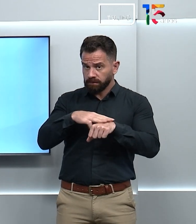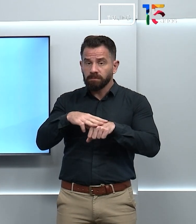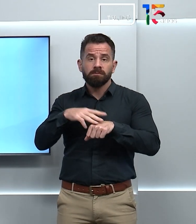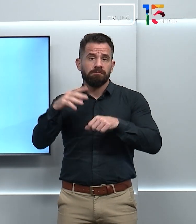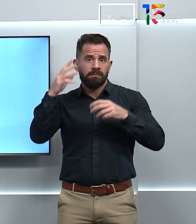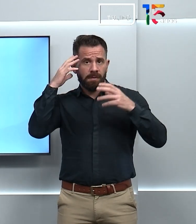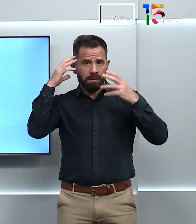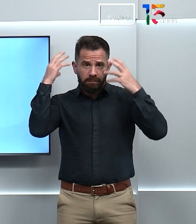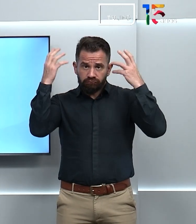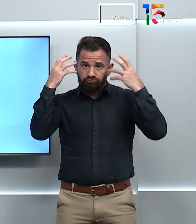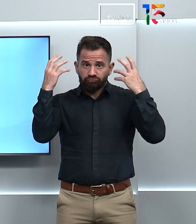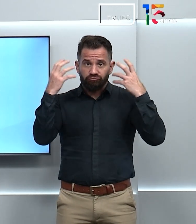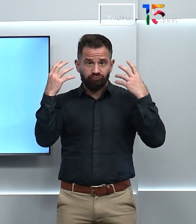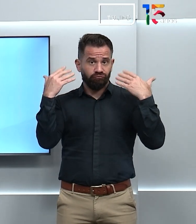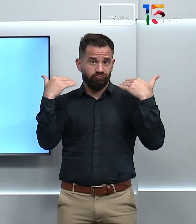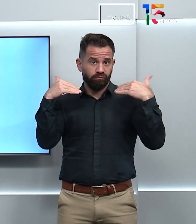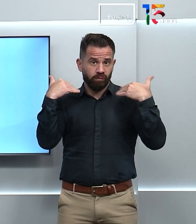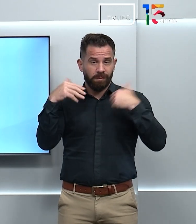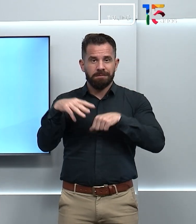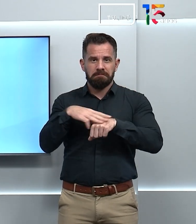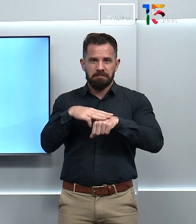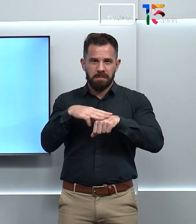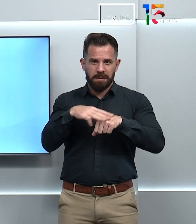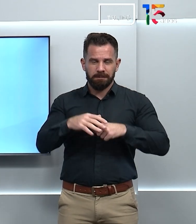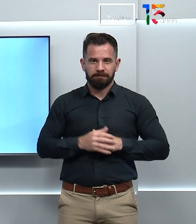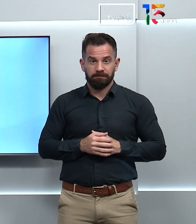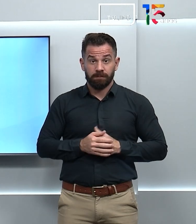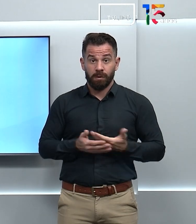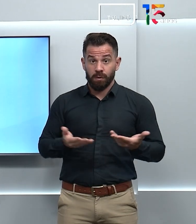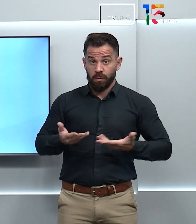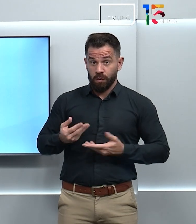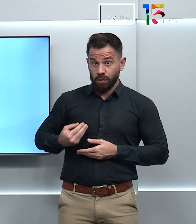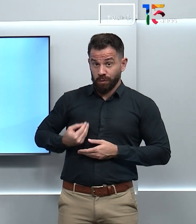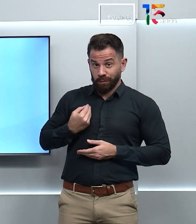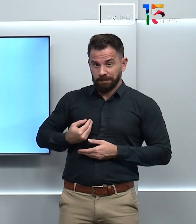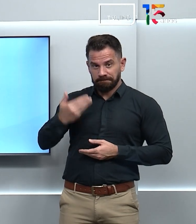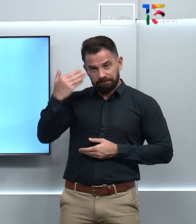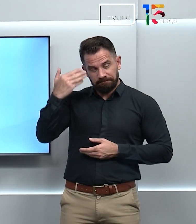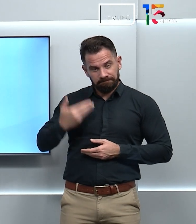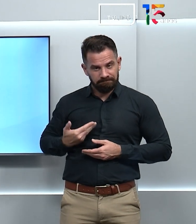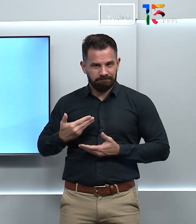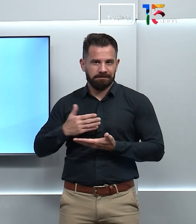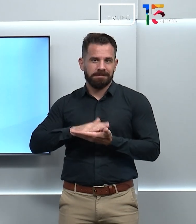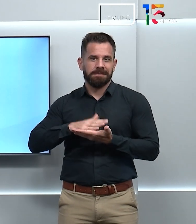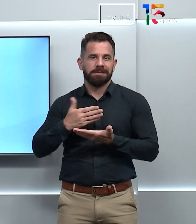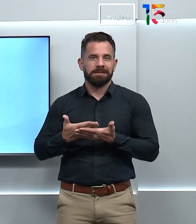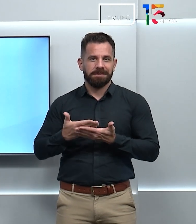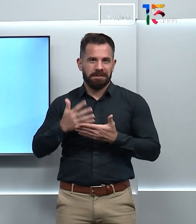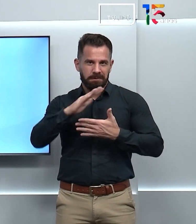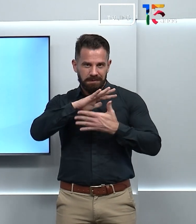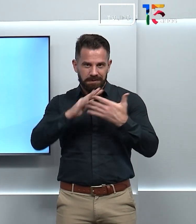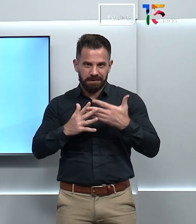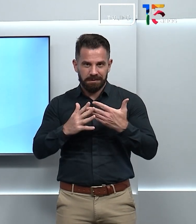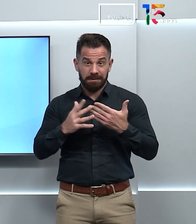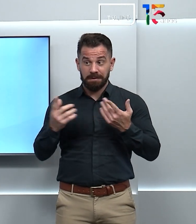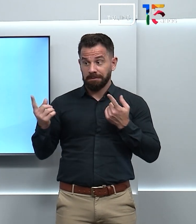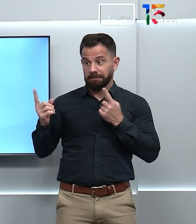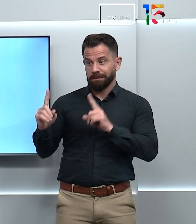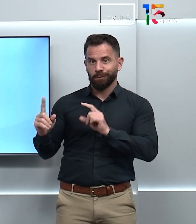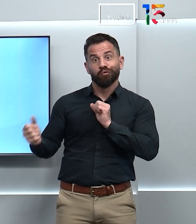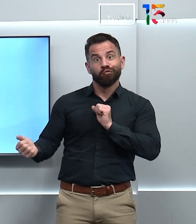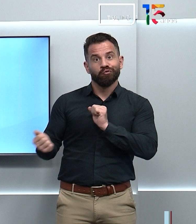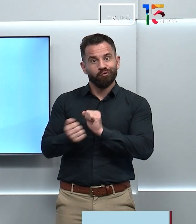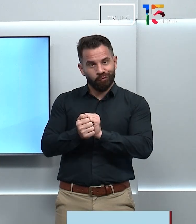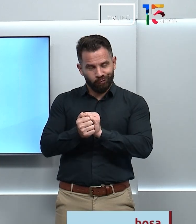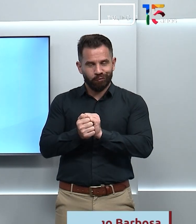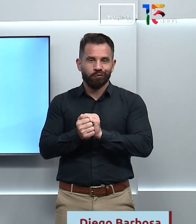são castanhos cacheados na altura dos ombros. Hoje, quem faz a interpretação para Libras aqui no estúdio é o professor